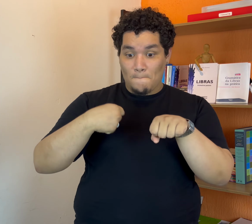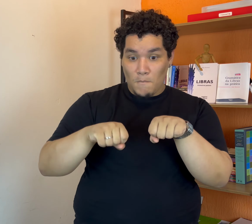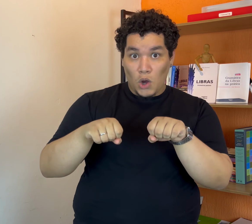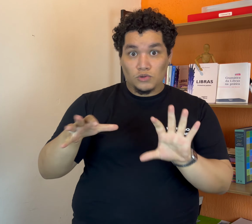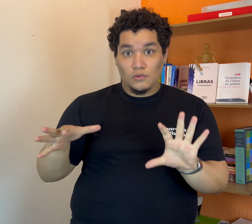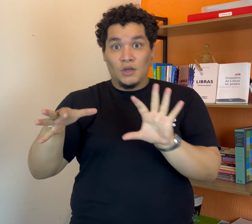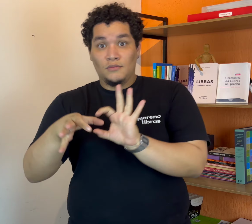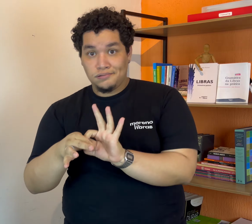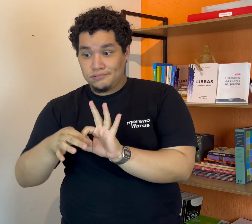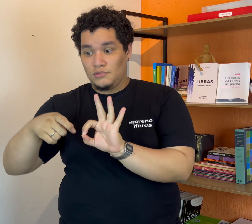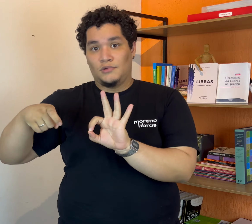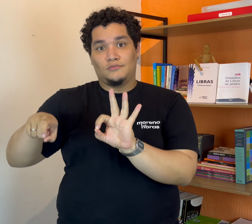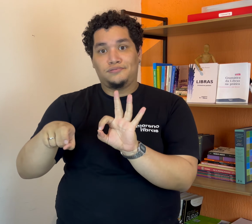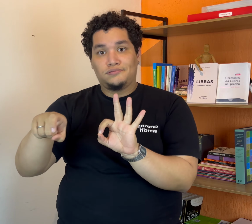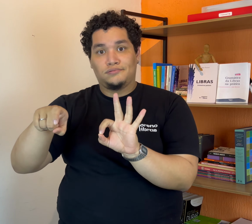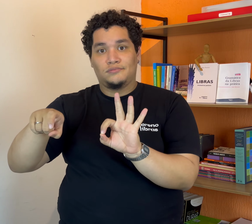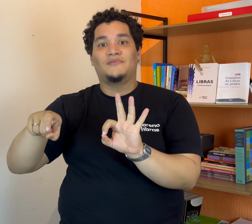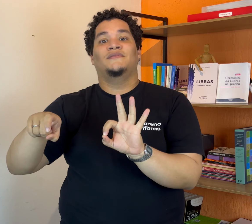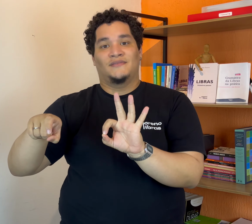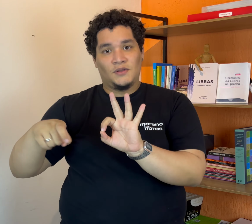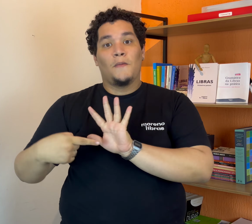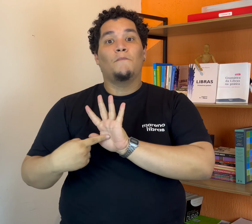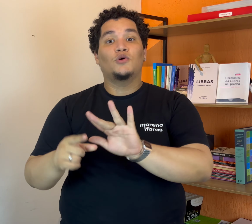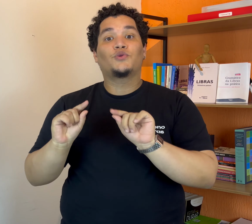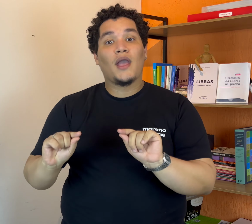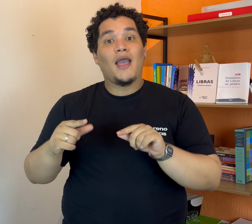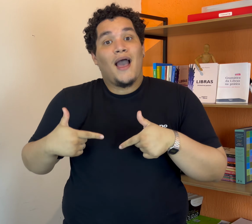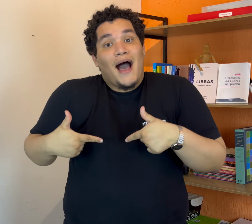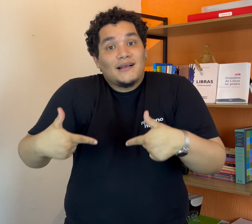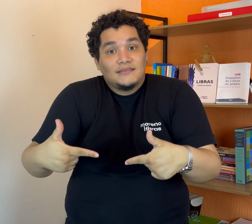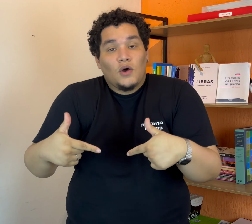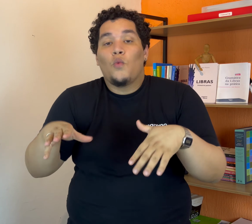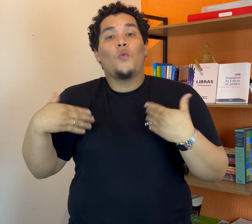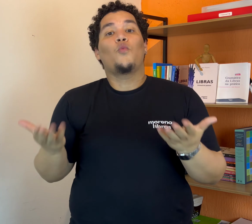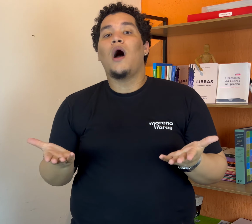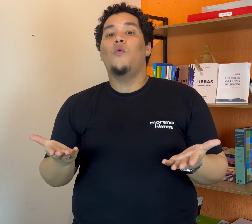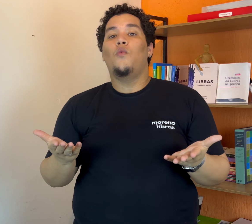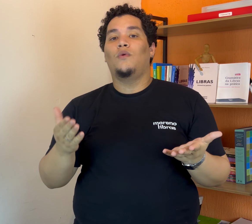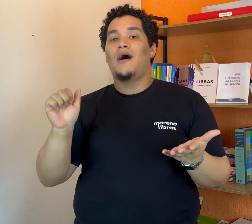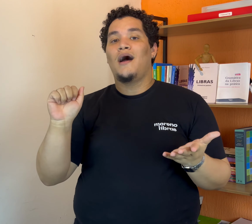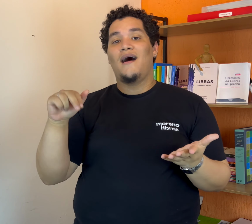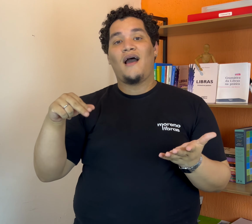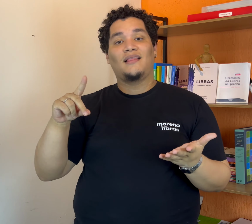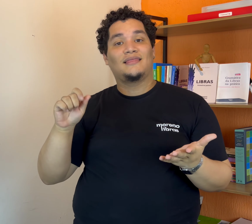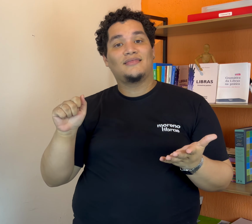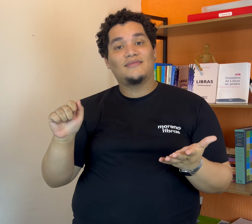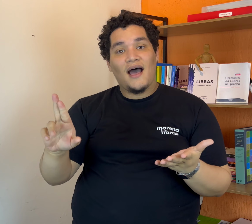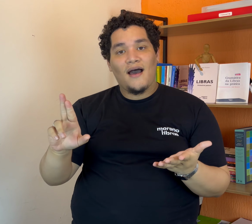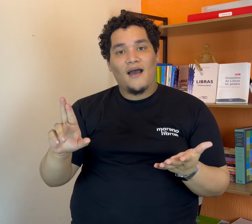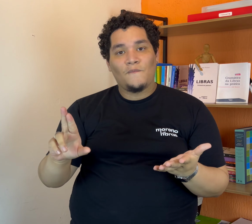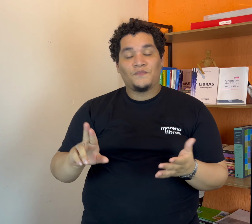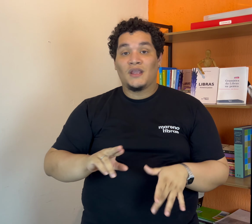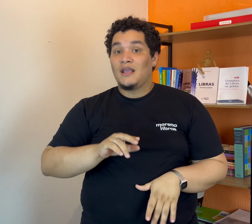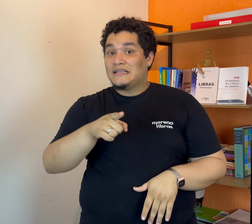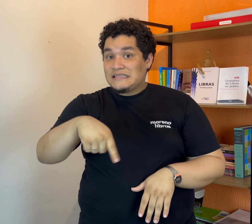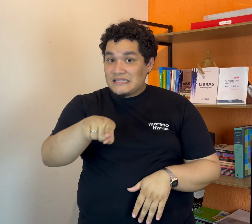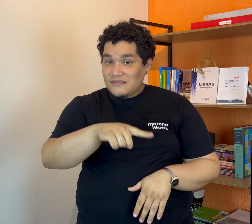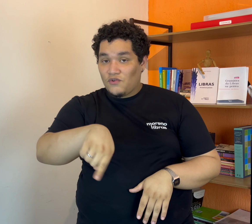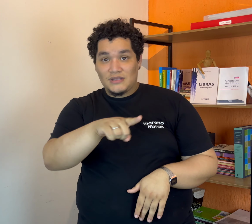sinal de moto associado a uma configuração de mão que indica a ação executada pela moto, que é a de andar. Nesse caso, eu